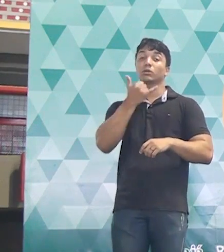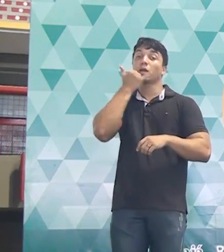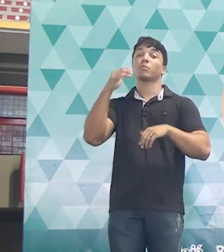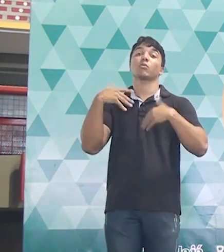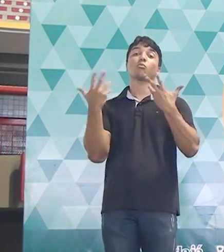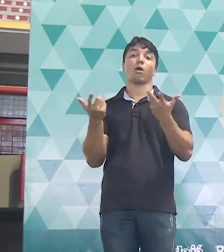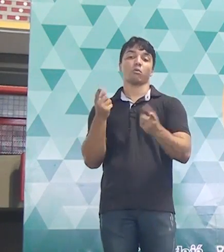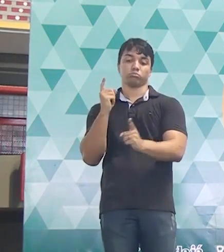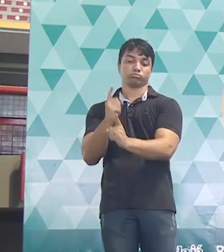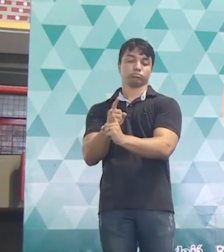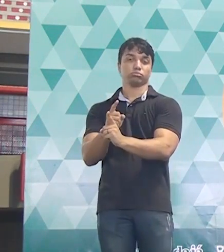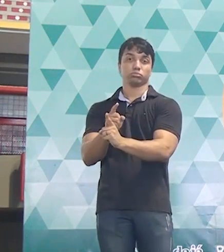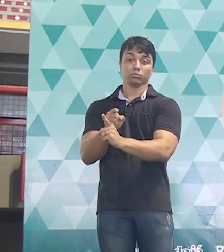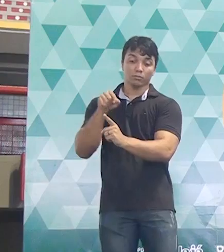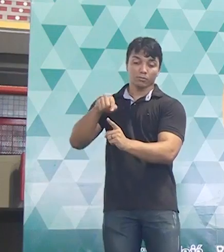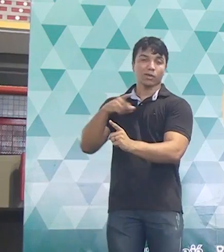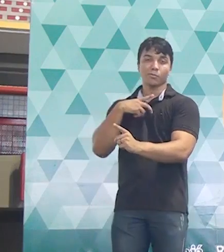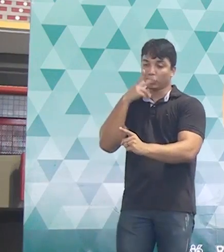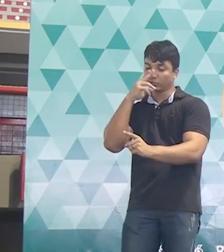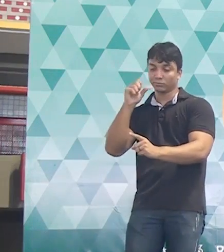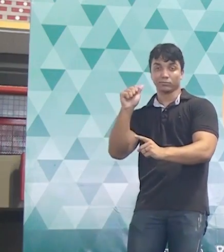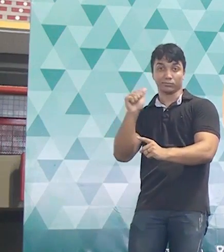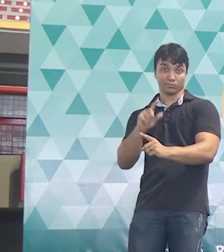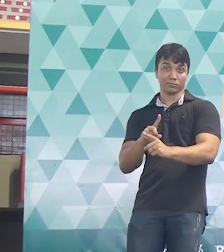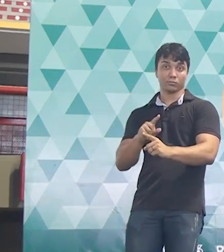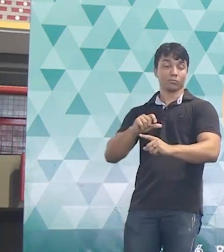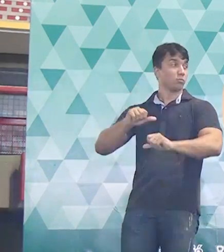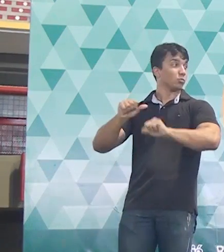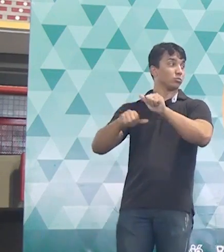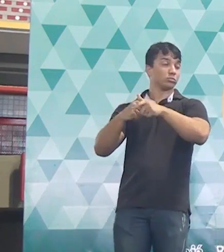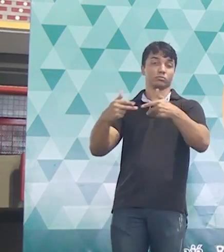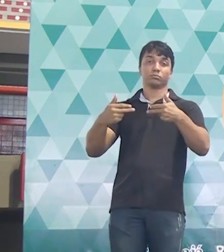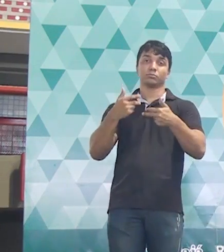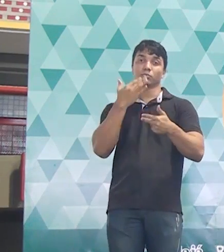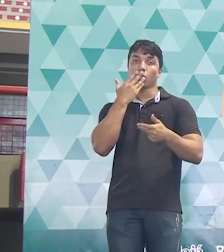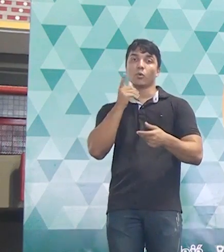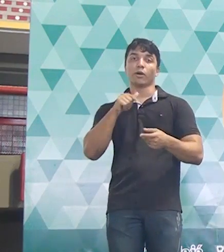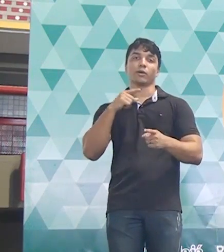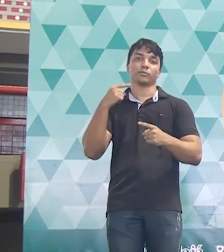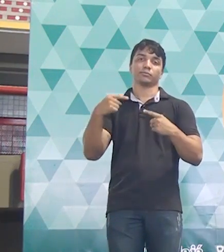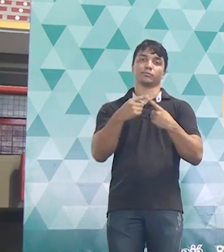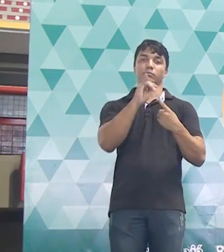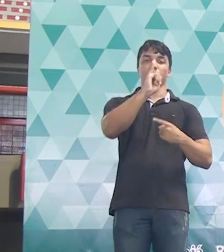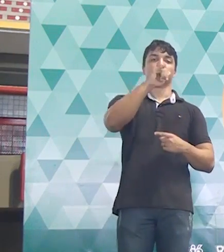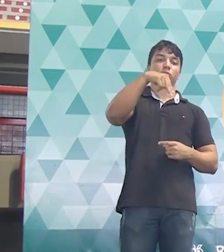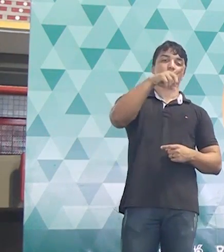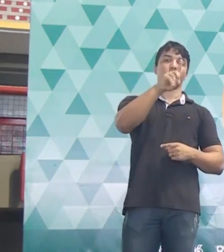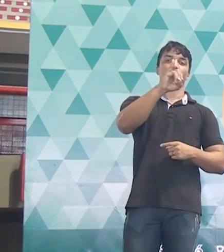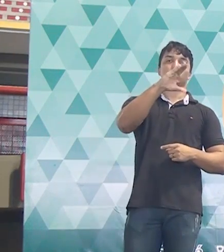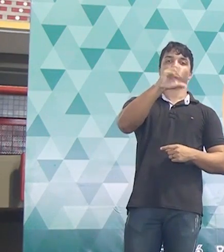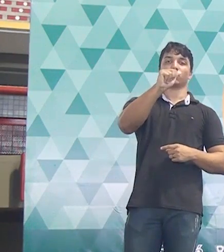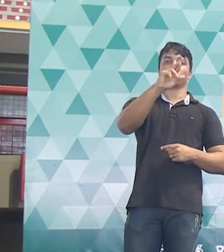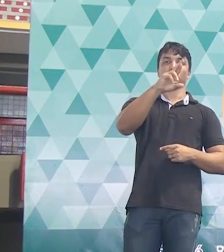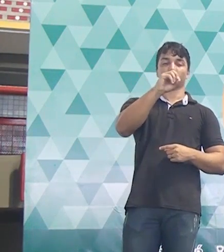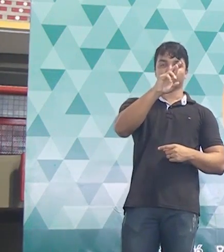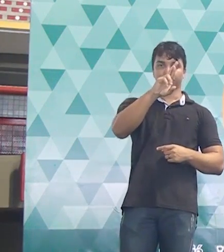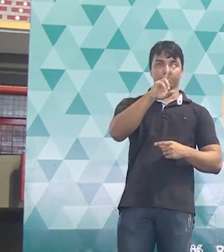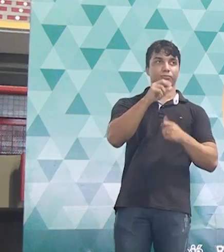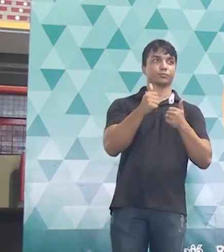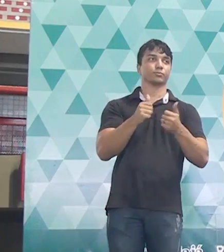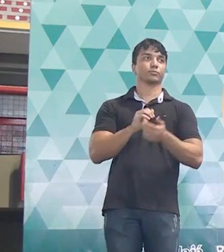Essa substância que mudou de cor é indicador. Então, os ácidos conseguem mudar a cor dessas substâncias